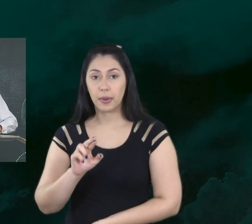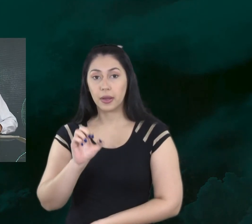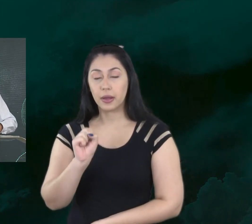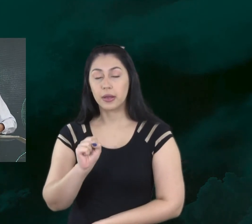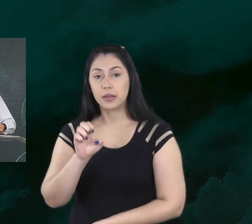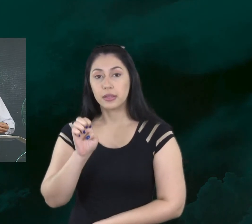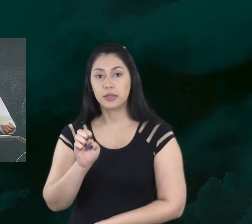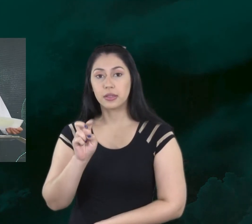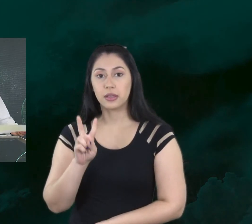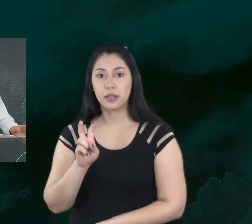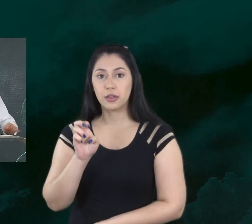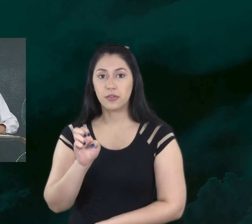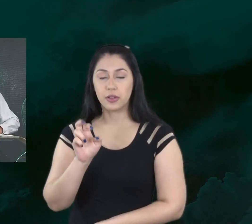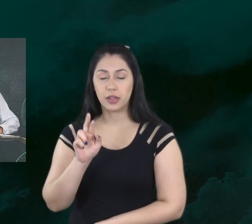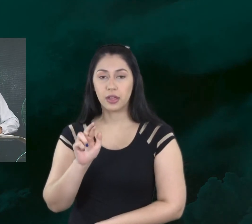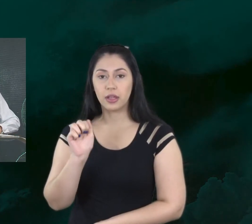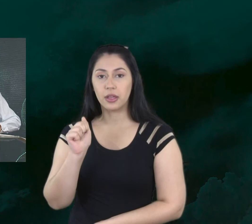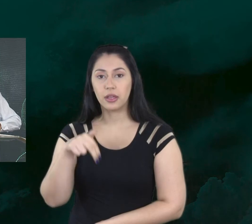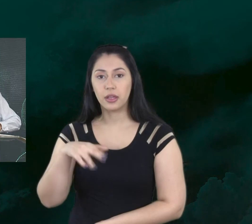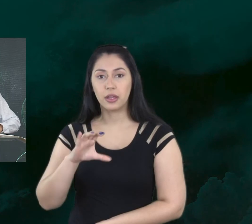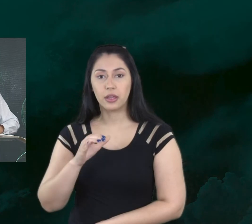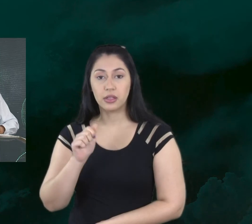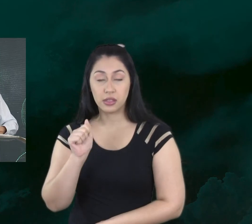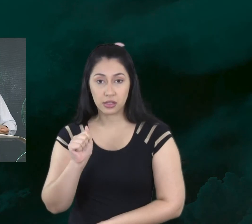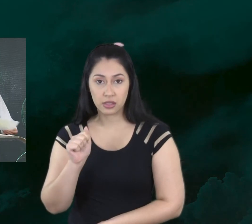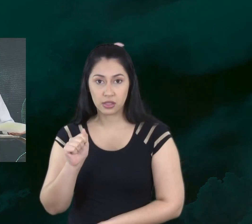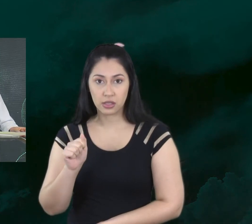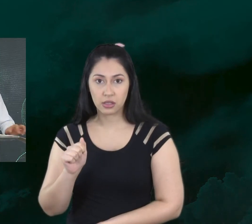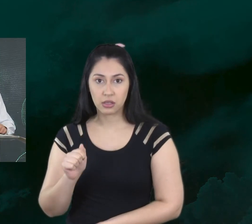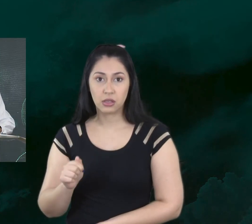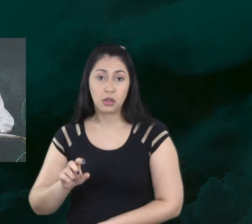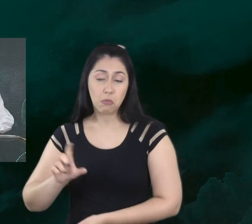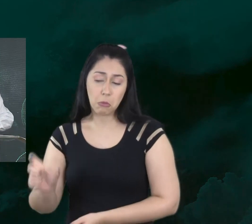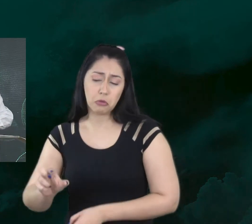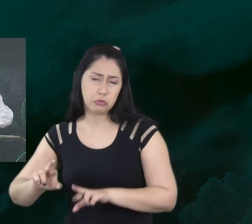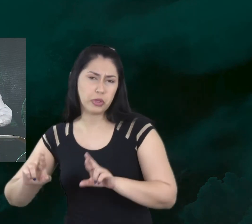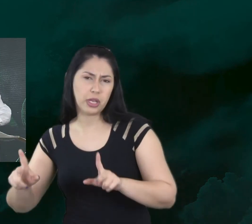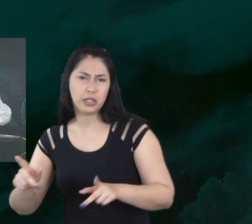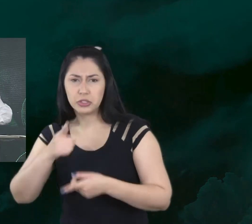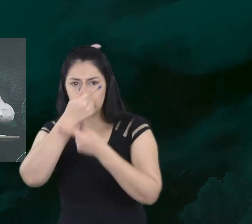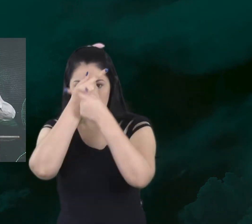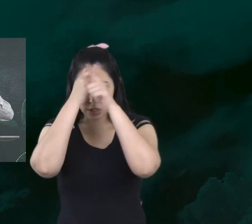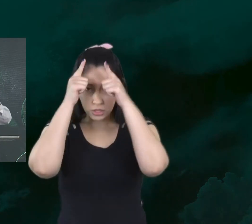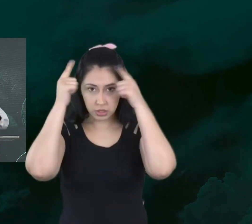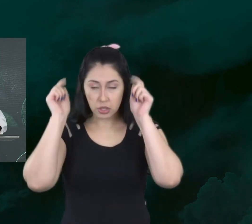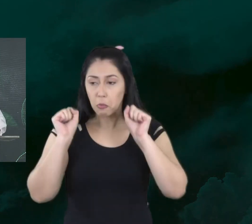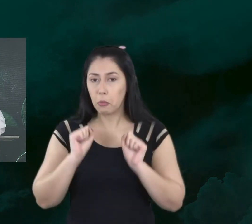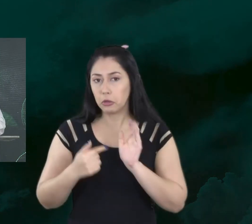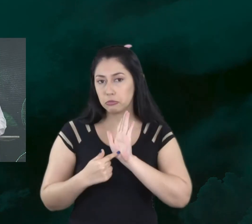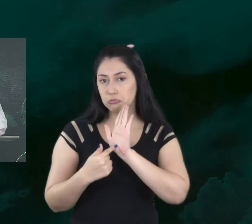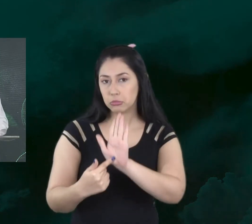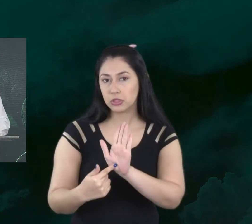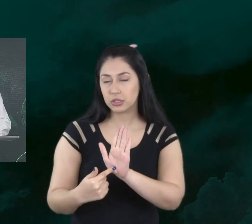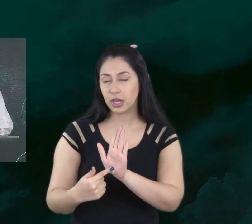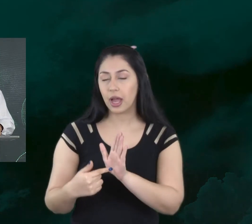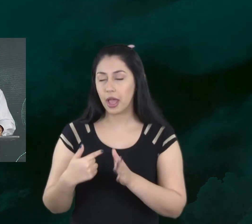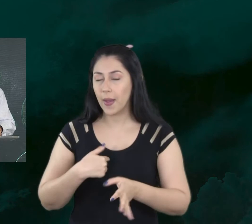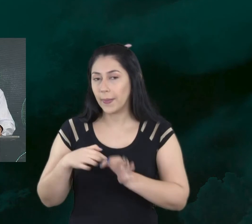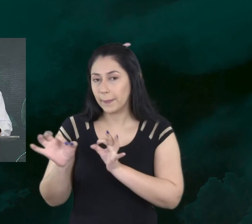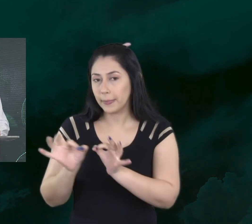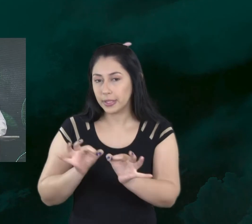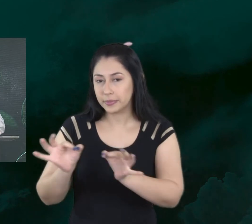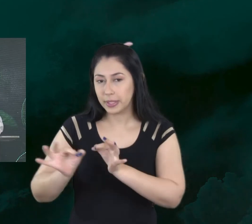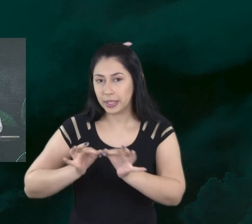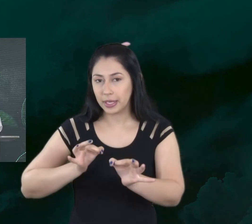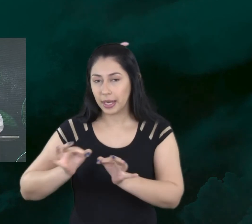em grego é hipomone. Hipomone. Pode projetar essa frase que eu preparei.